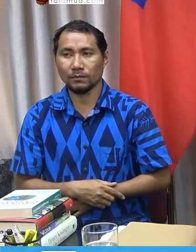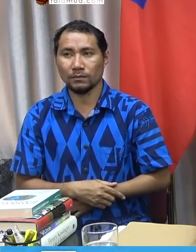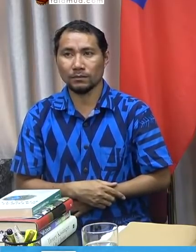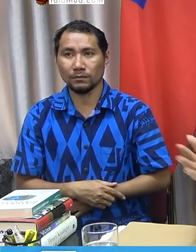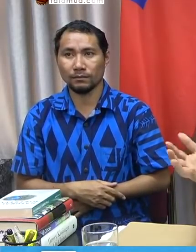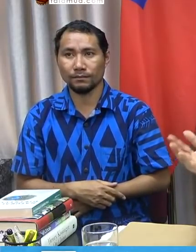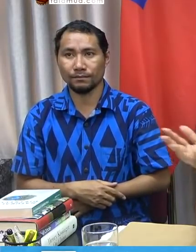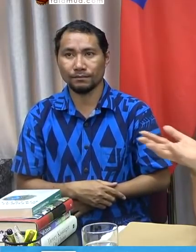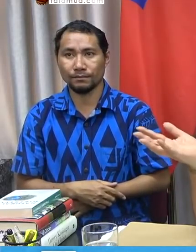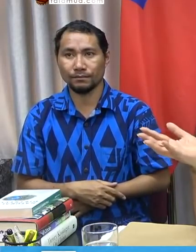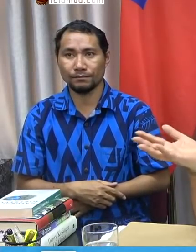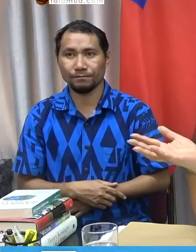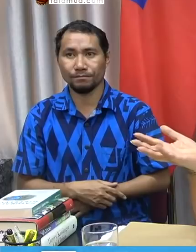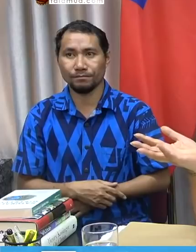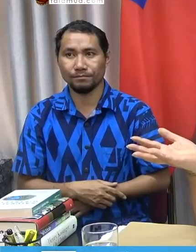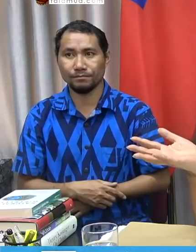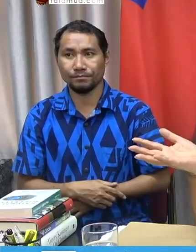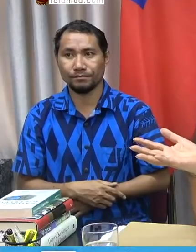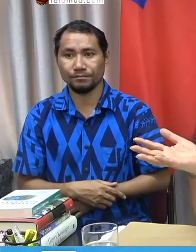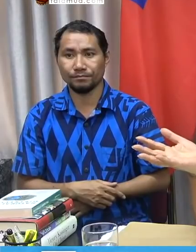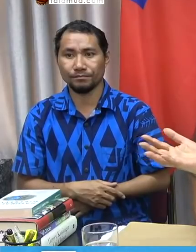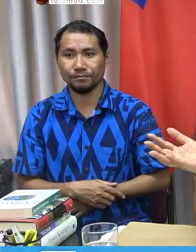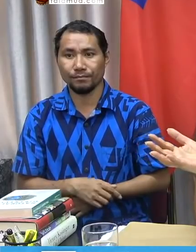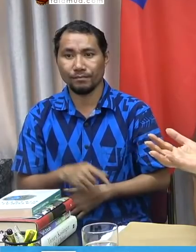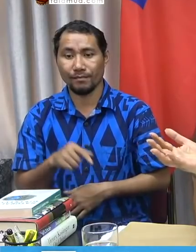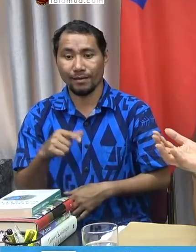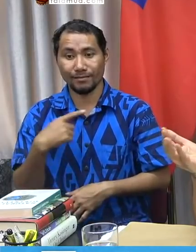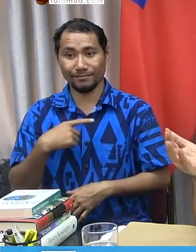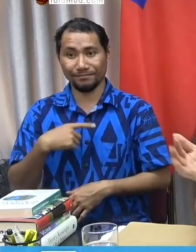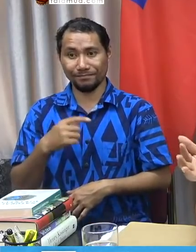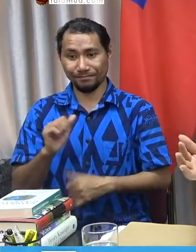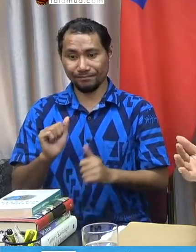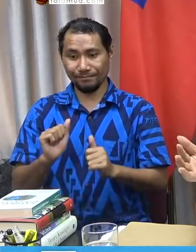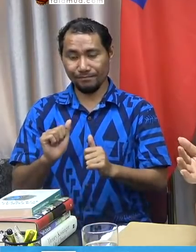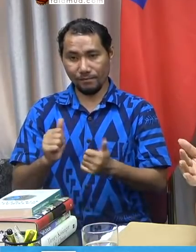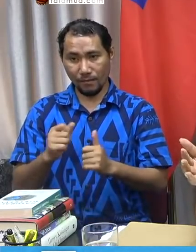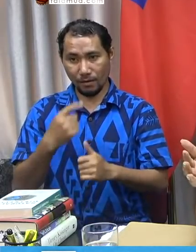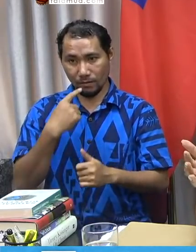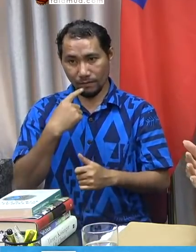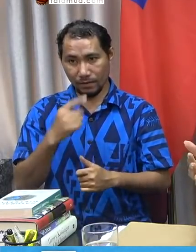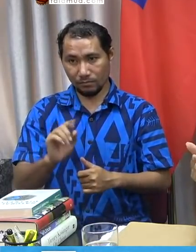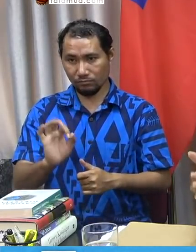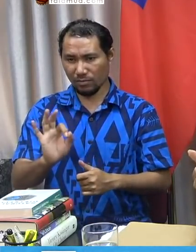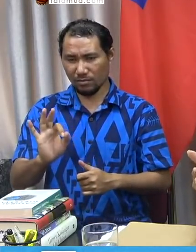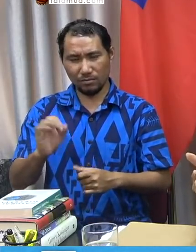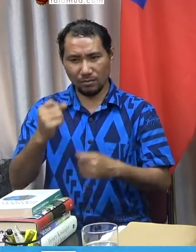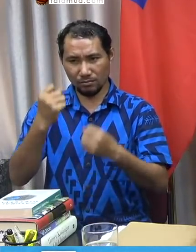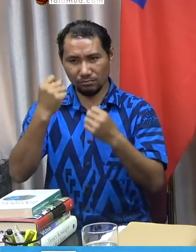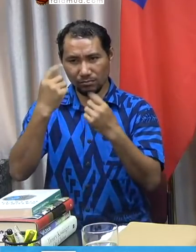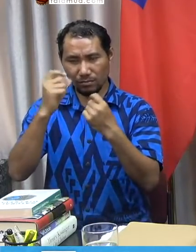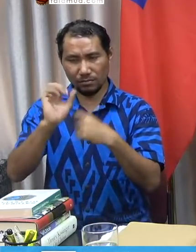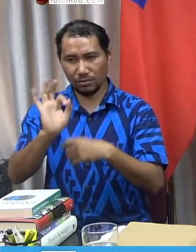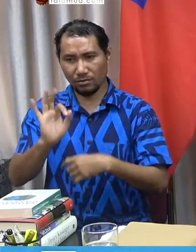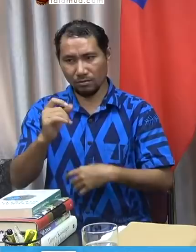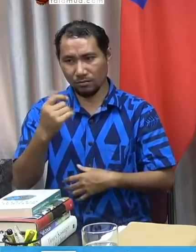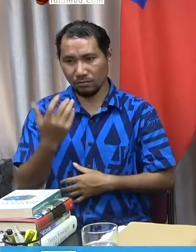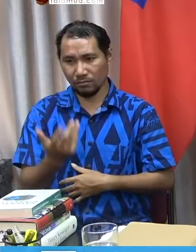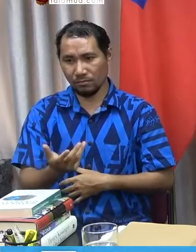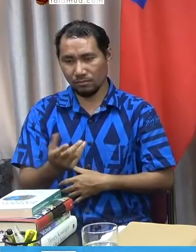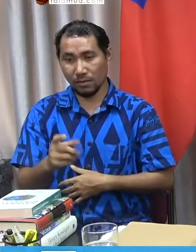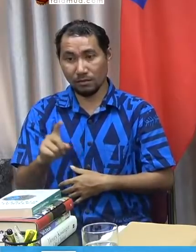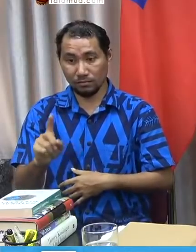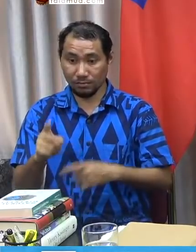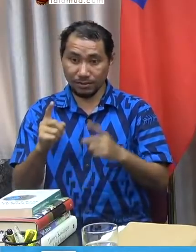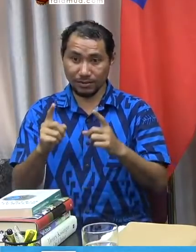le e tu malai foi le e le o manino mai pe fa fea ona fai le ala wa mata na tino